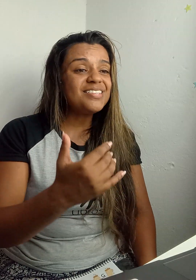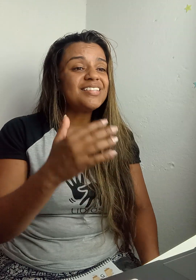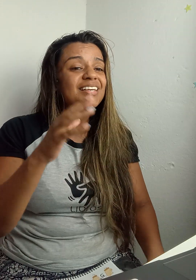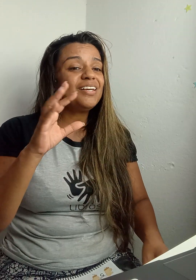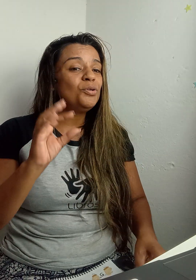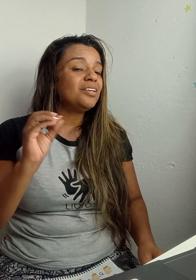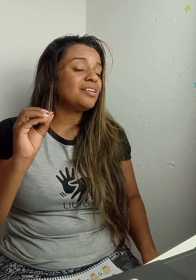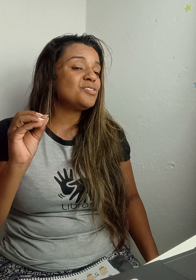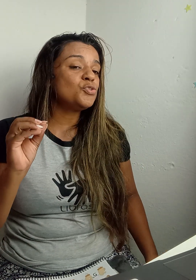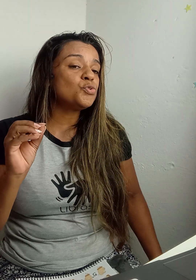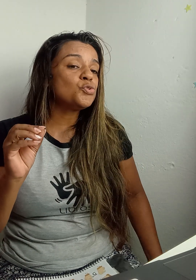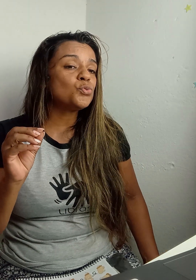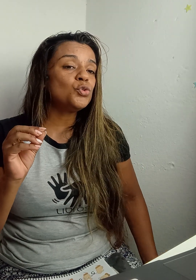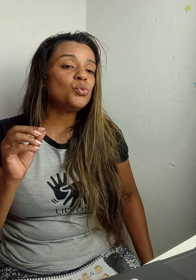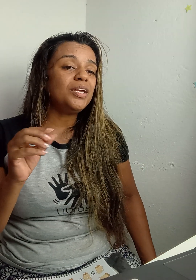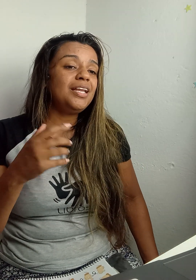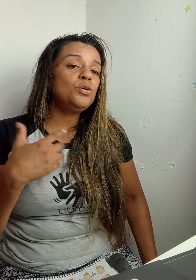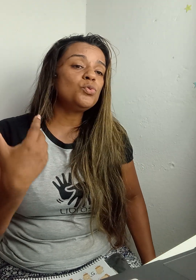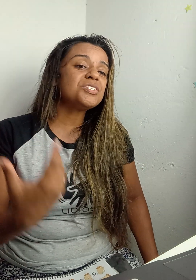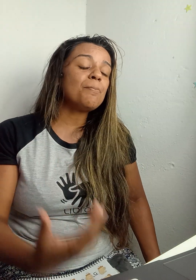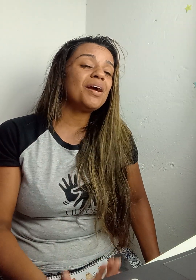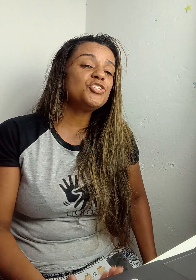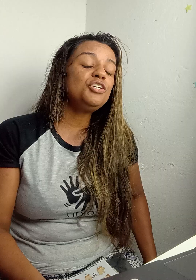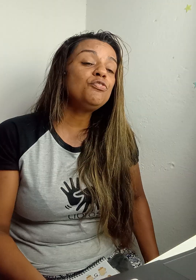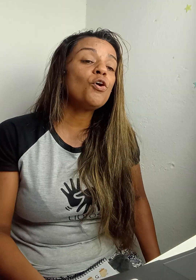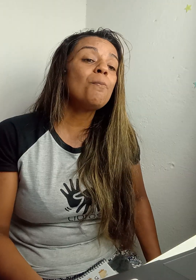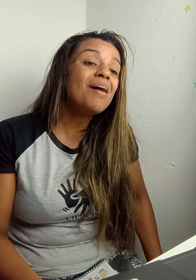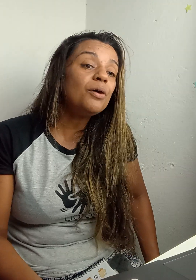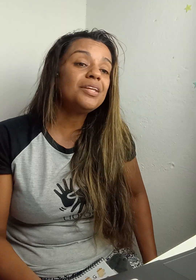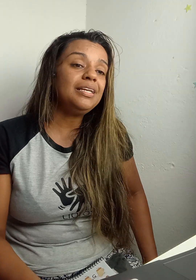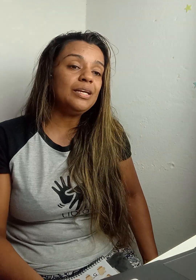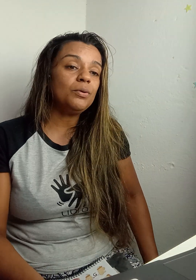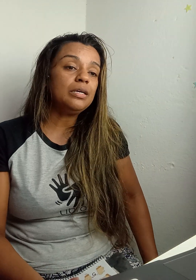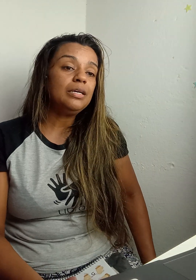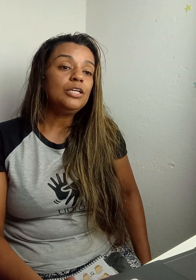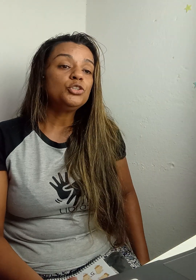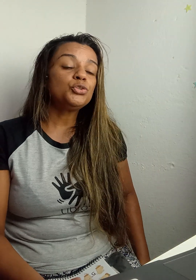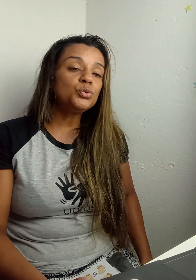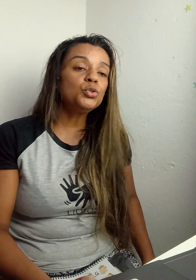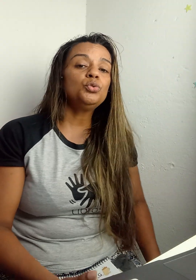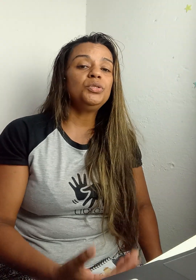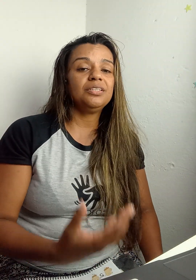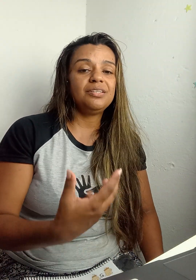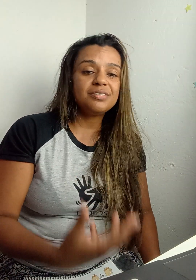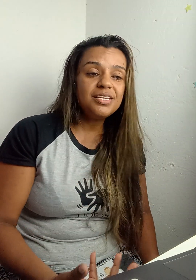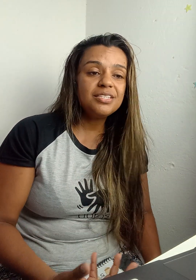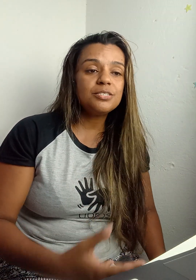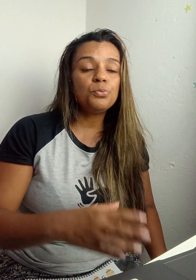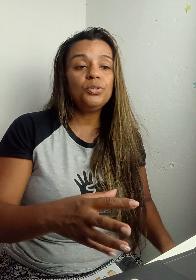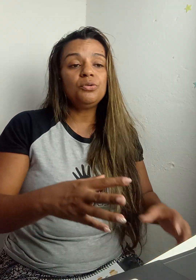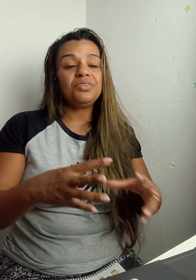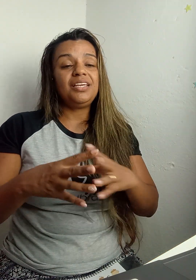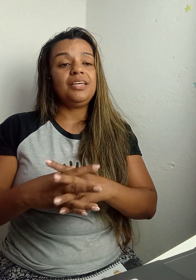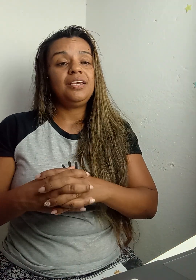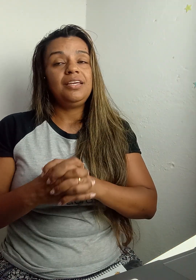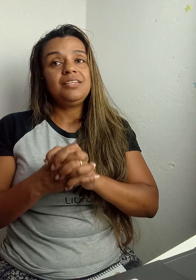Mas, muitas das vezes o surdo, ele usa a parte informal da língua. Surdo, muitas das vezes, por não ter